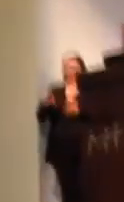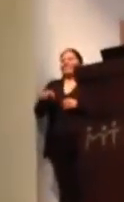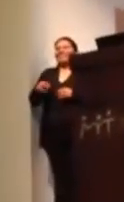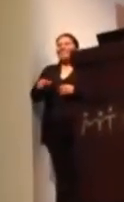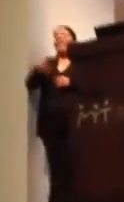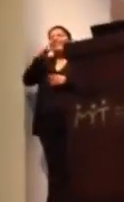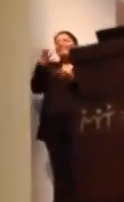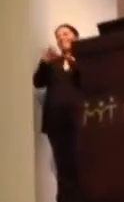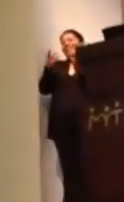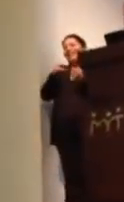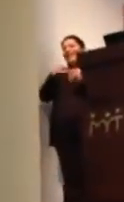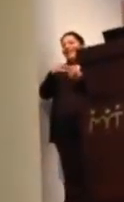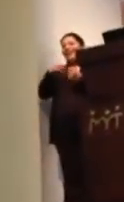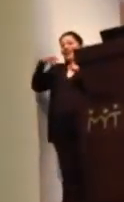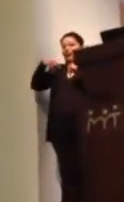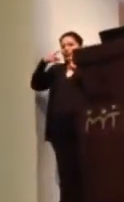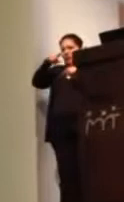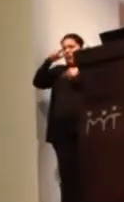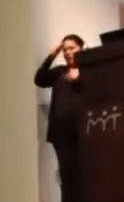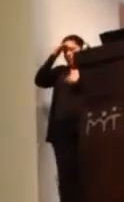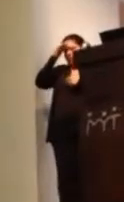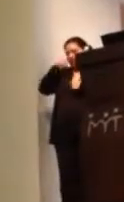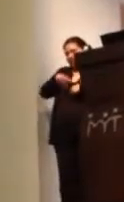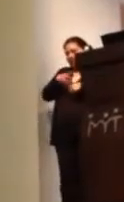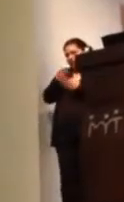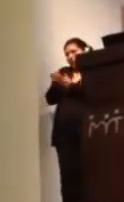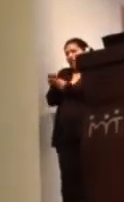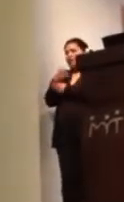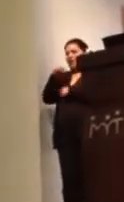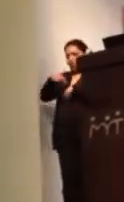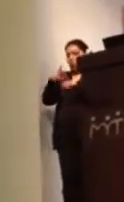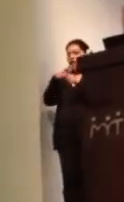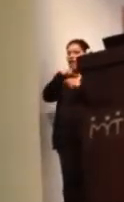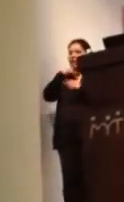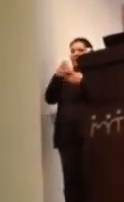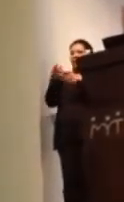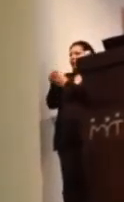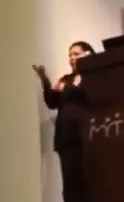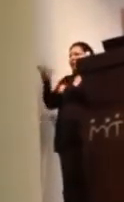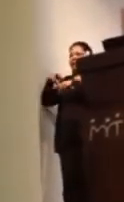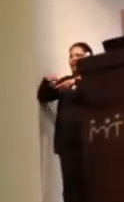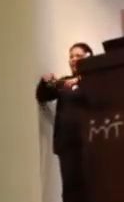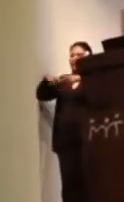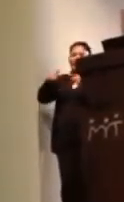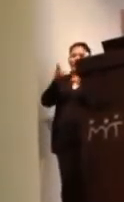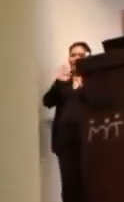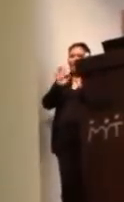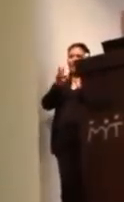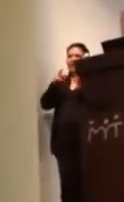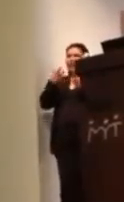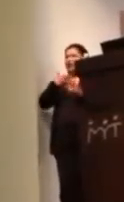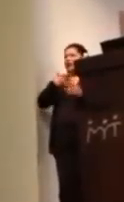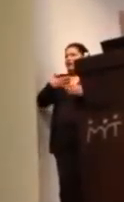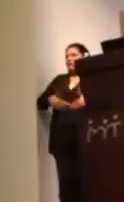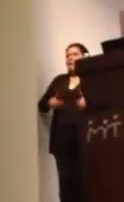regresas, ¿ok? Eso es lo primero. Segunda, tengo hambre, dices, no, pues aquí no hay cafetería, o sí hay,